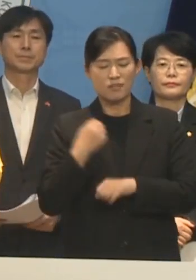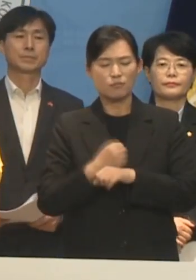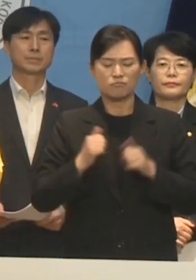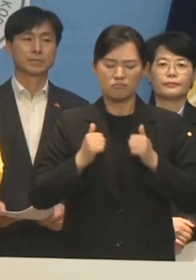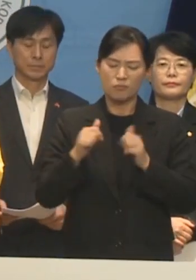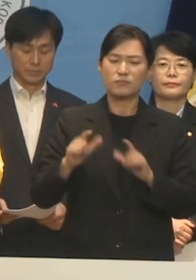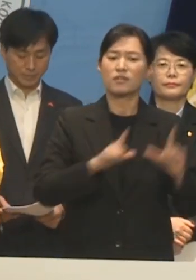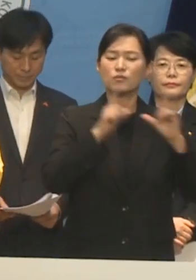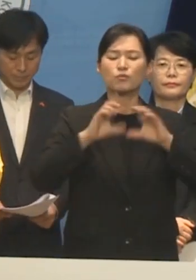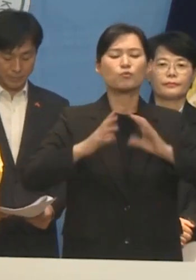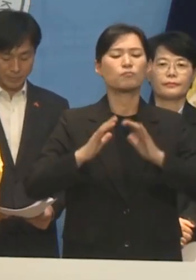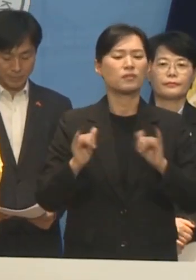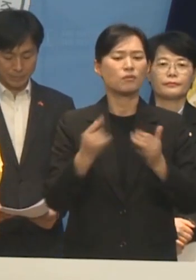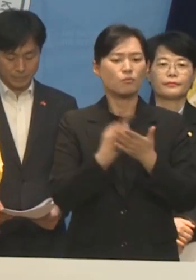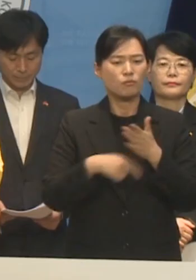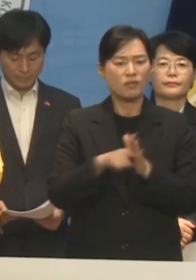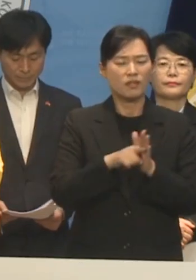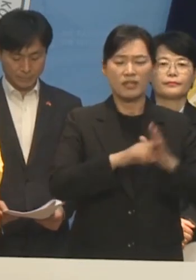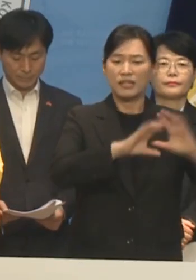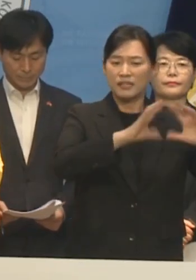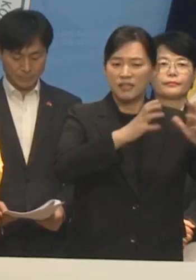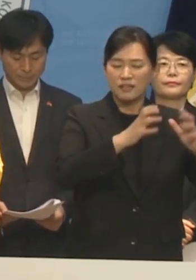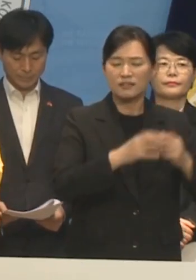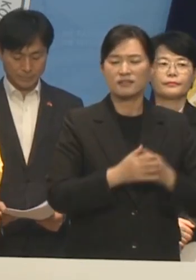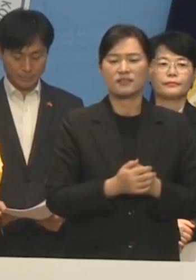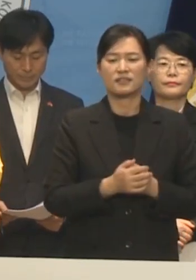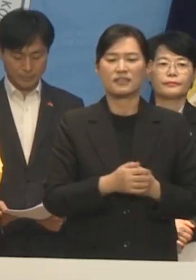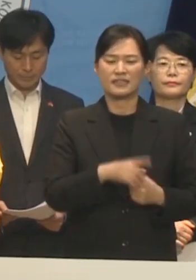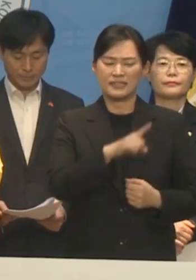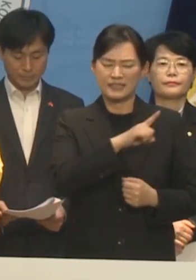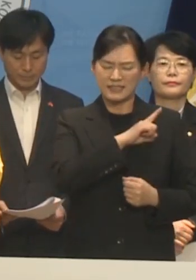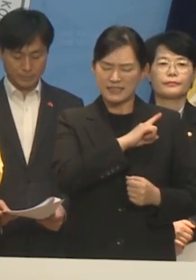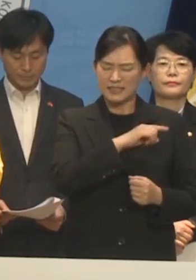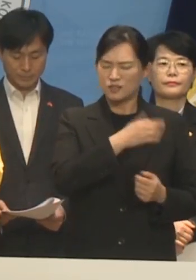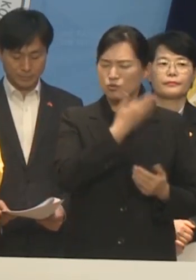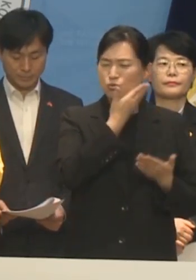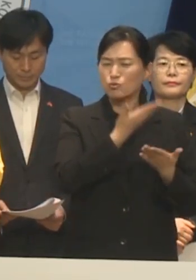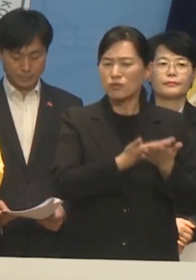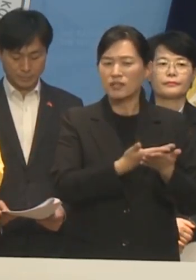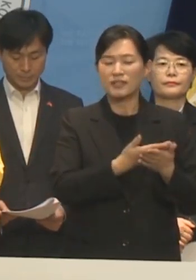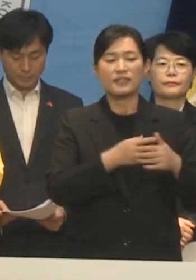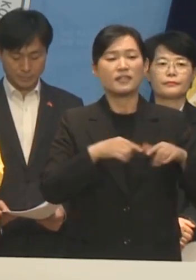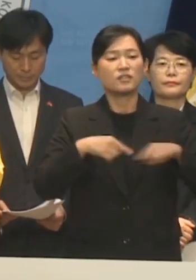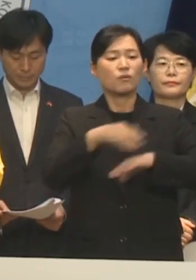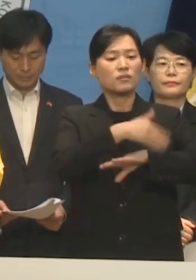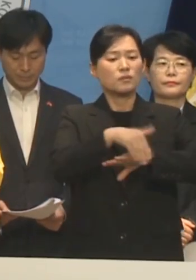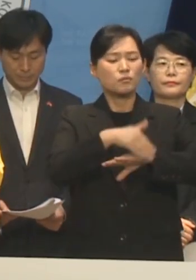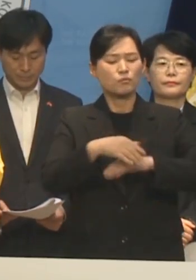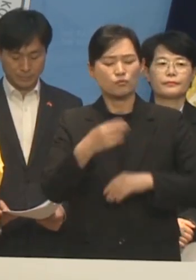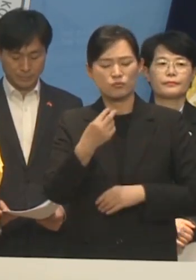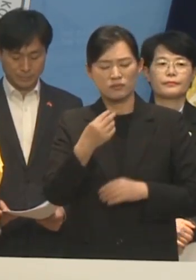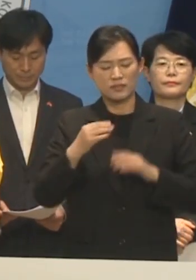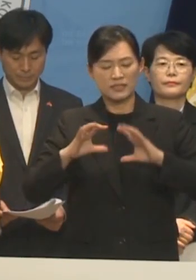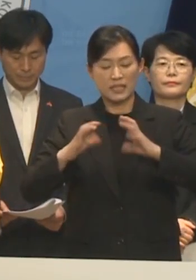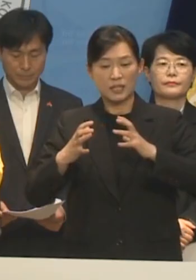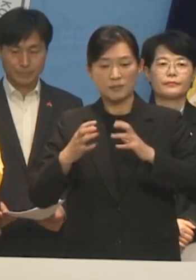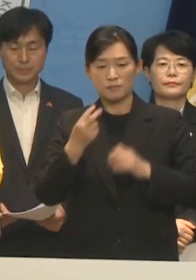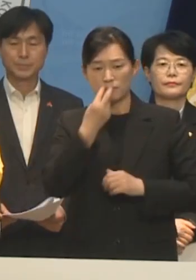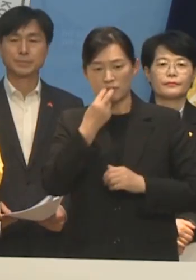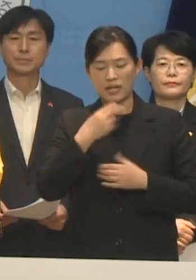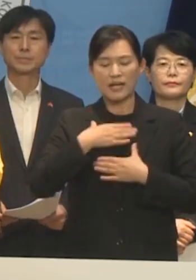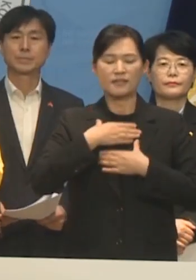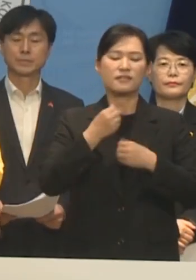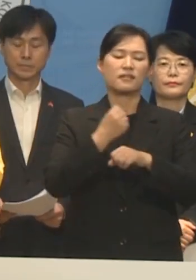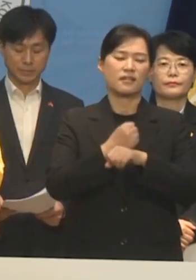위해 국가는 가장 중요한 최우선 정책 과제로 국민의 생명과 안전을 지키는 책무를